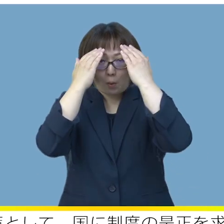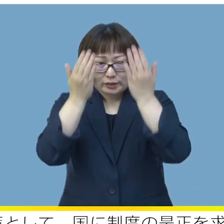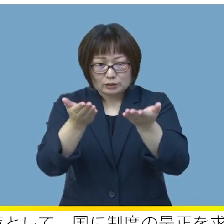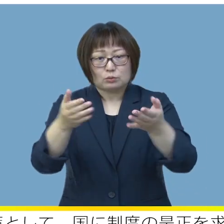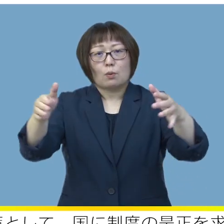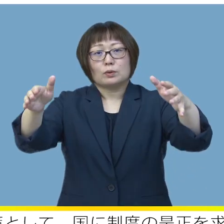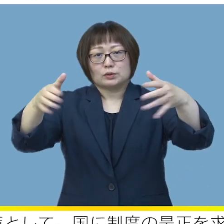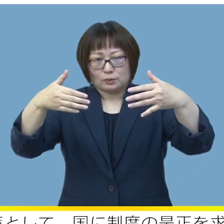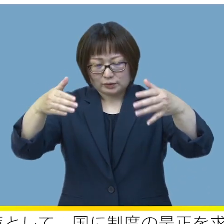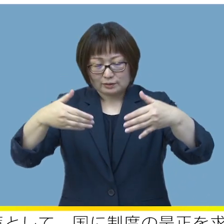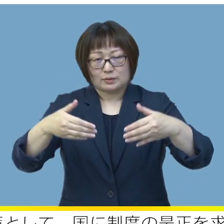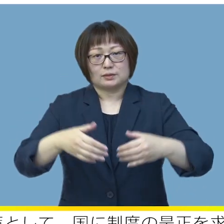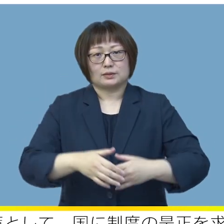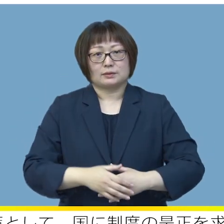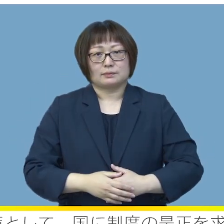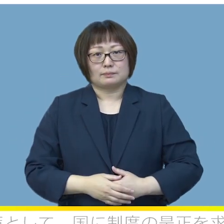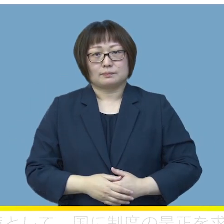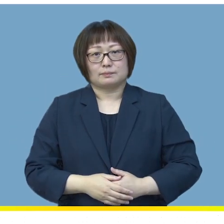ています